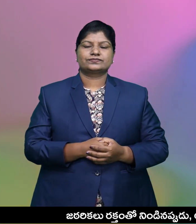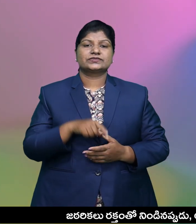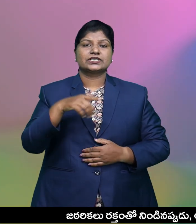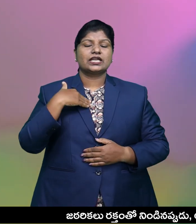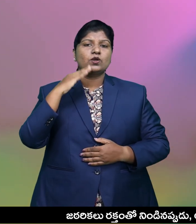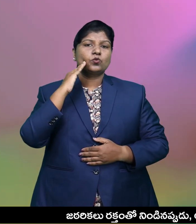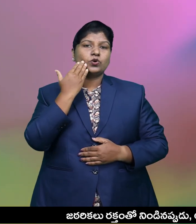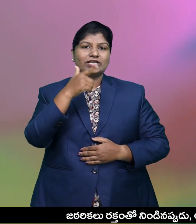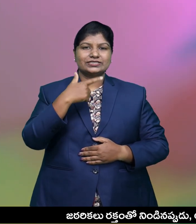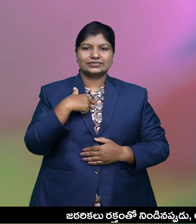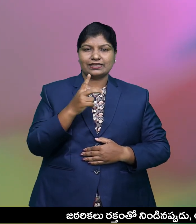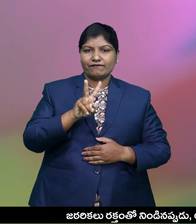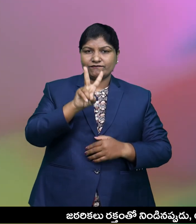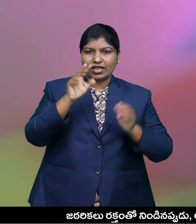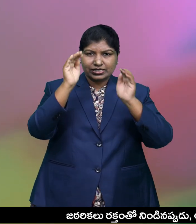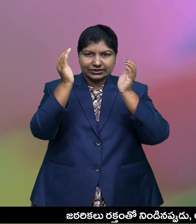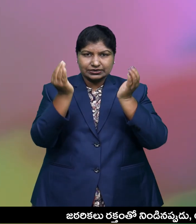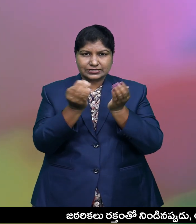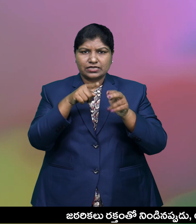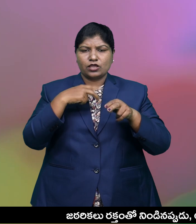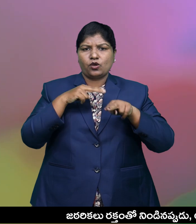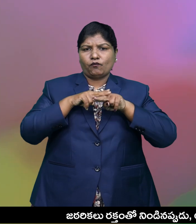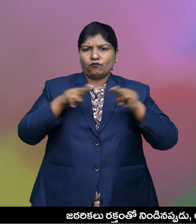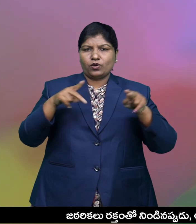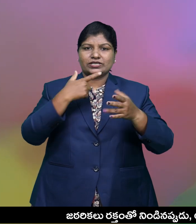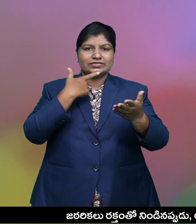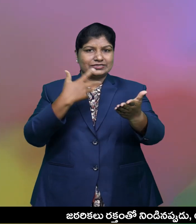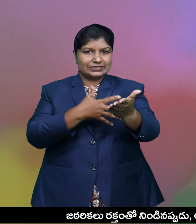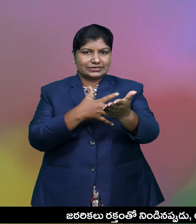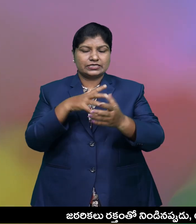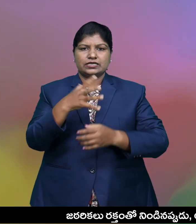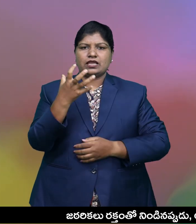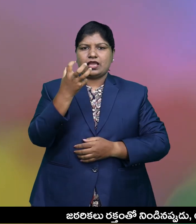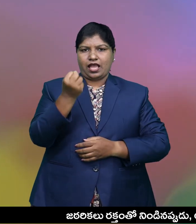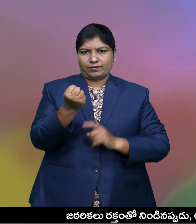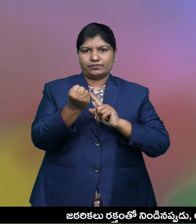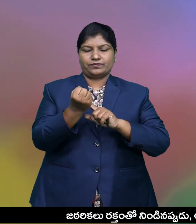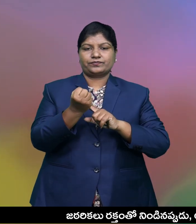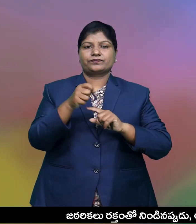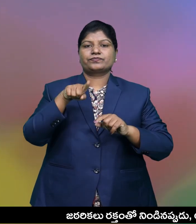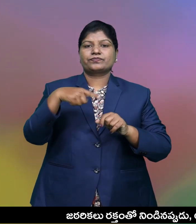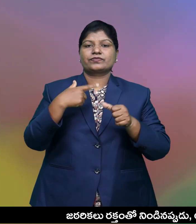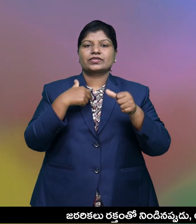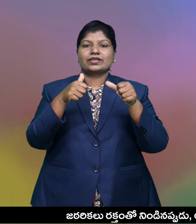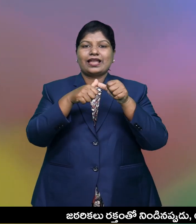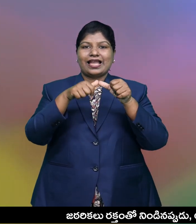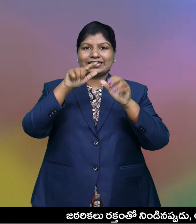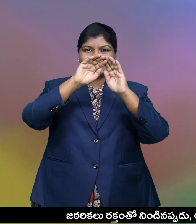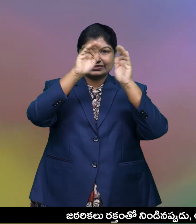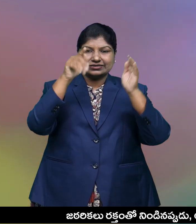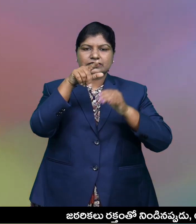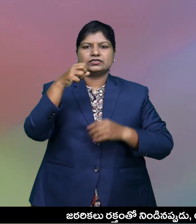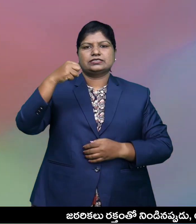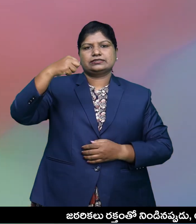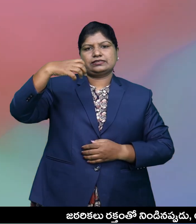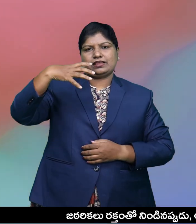జఠరికలు రక్తంతో నిండినప్పుడు అవి సంకోచించబడతాయి మరియు కర్ణిక సడలించింది.